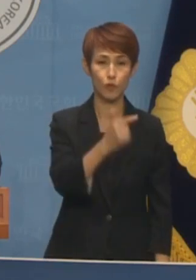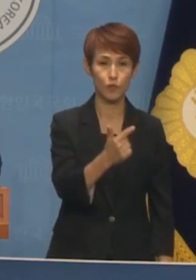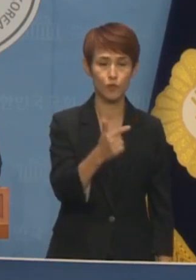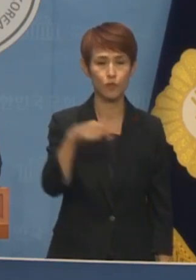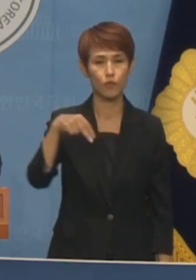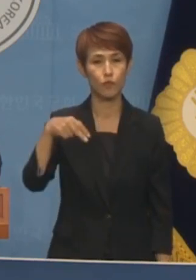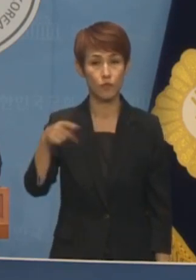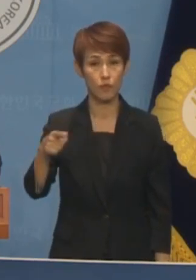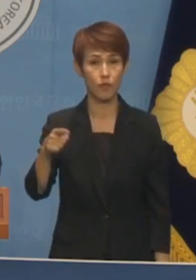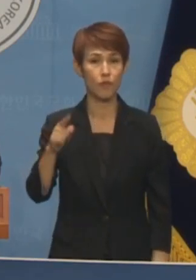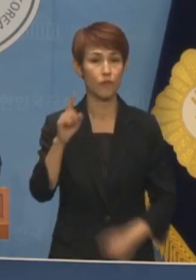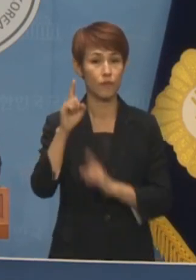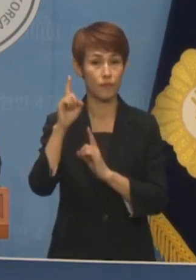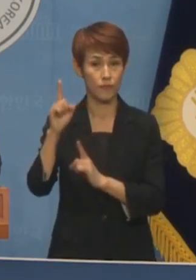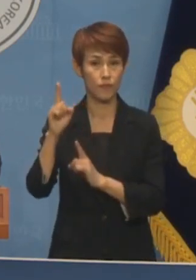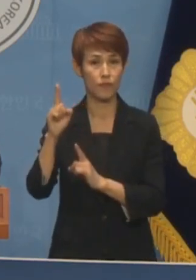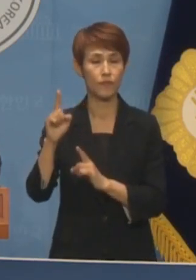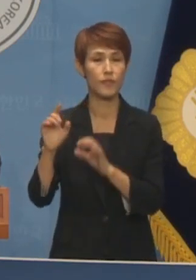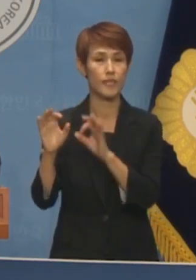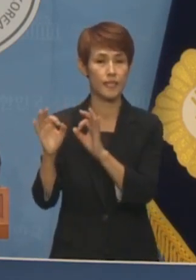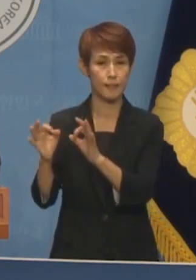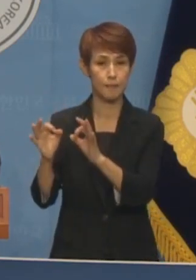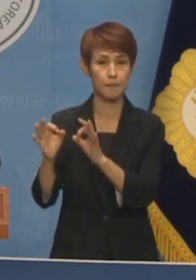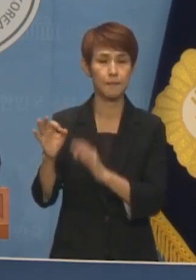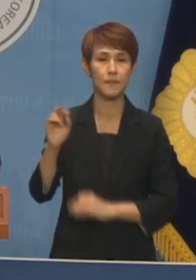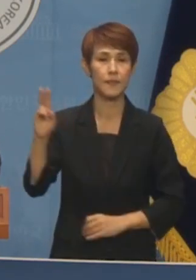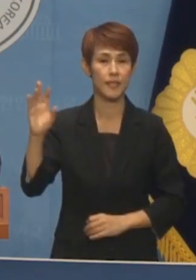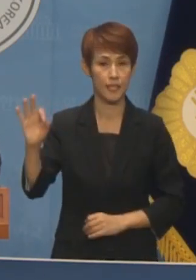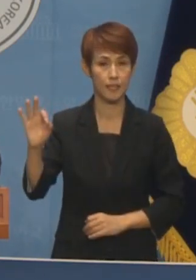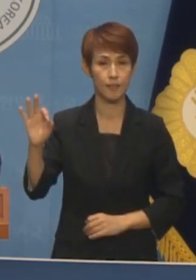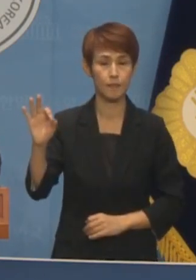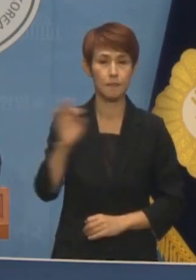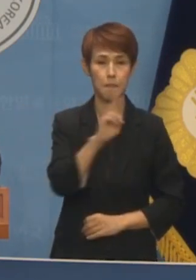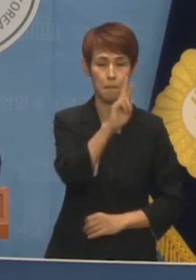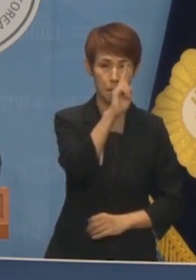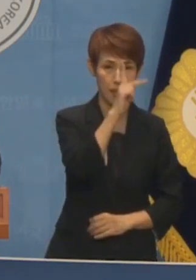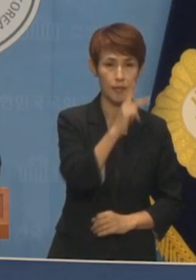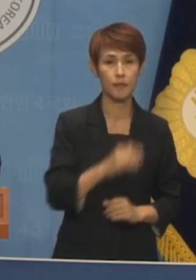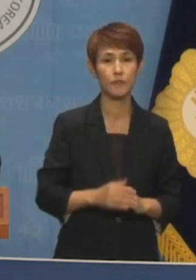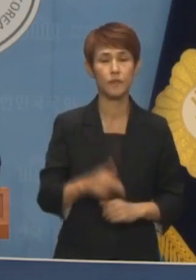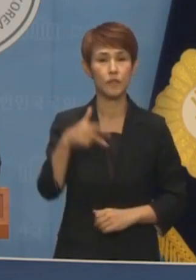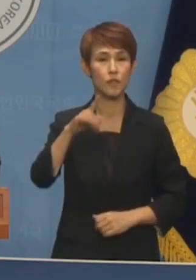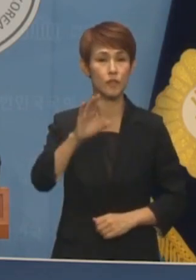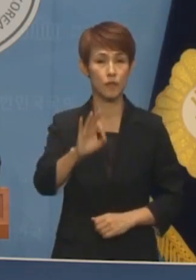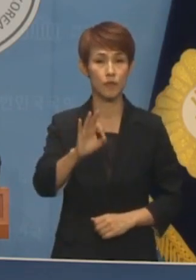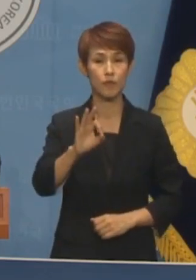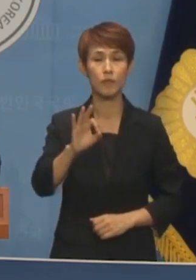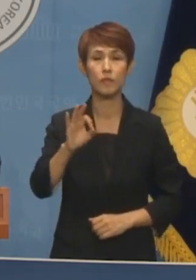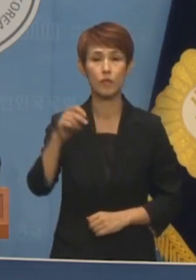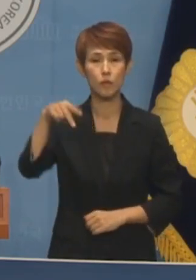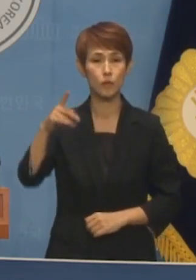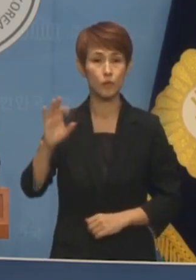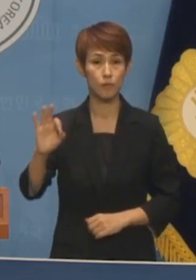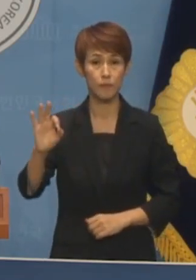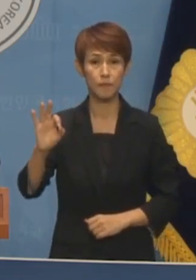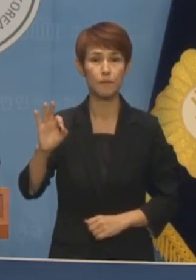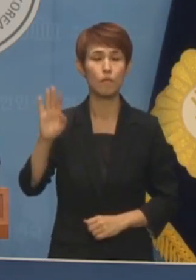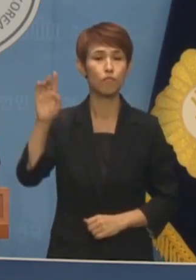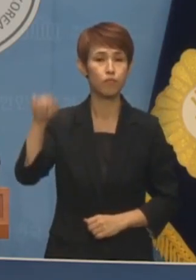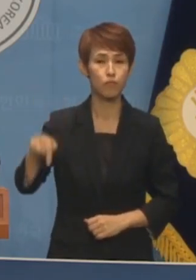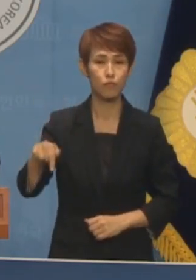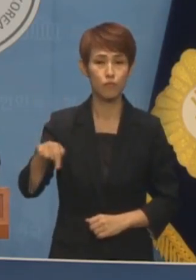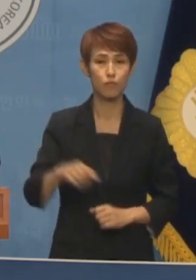서미화, 이재강, 김우영, 양문석, 박성준, 정으로, 송재봉,